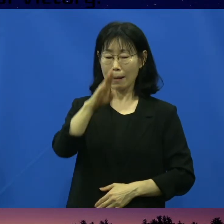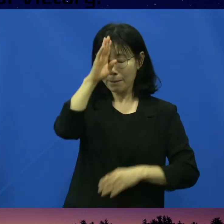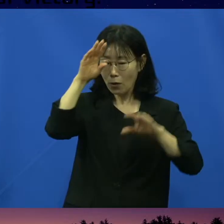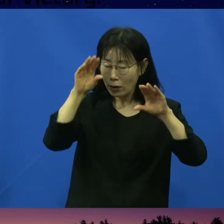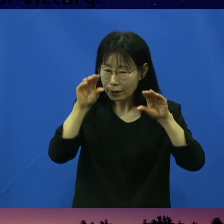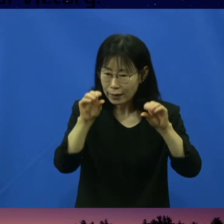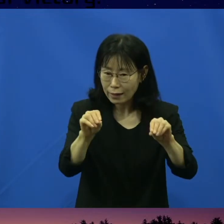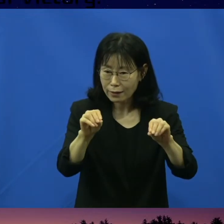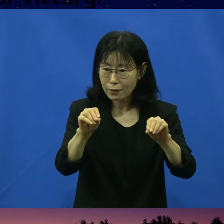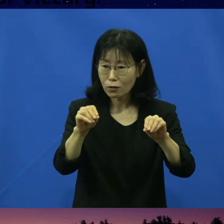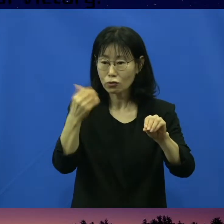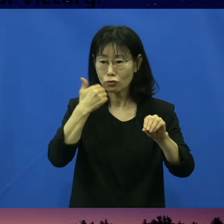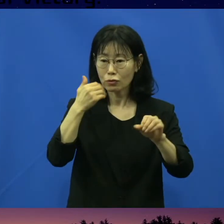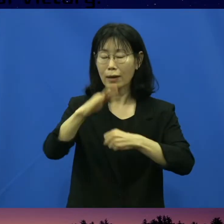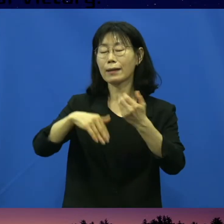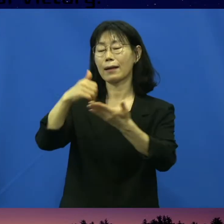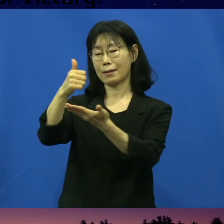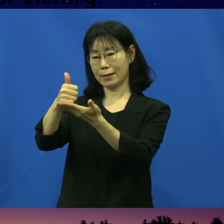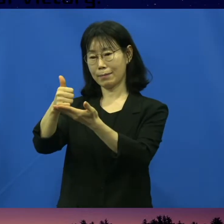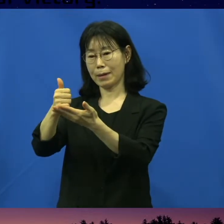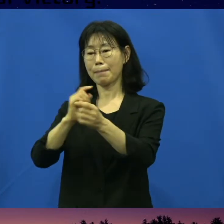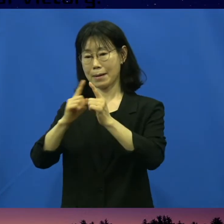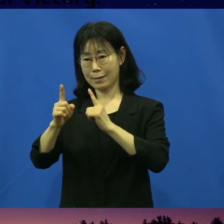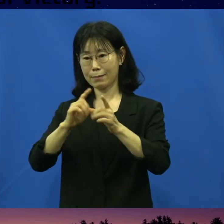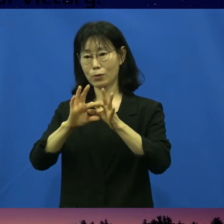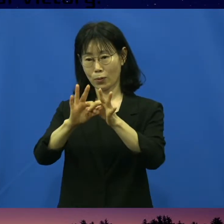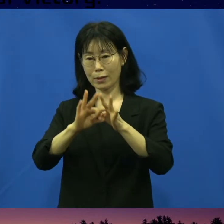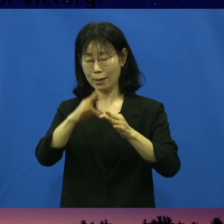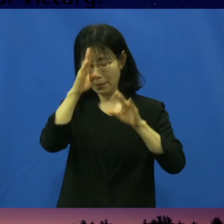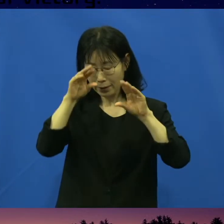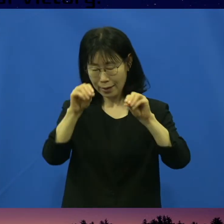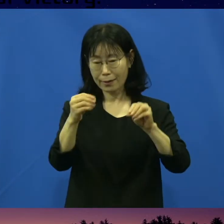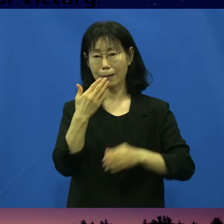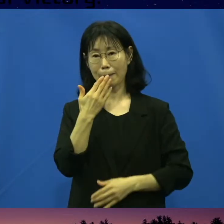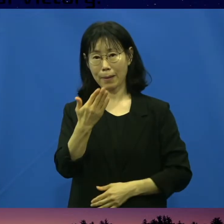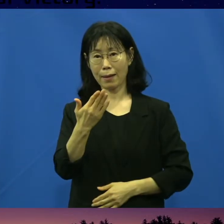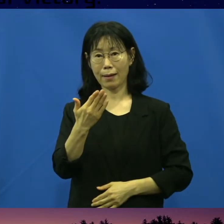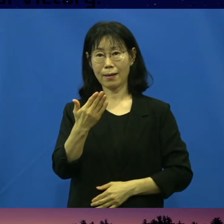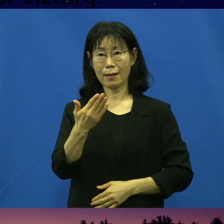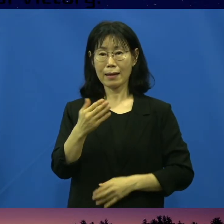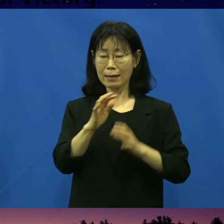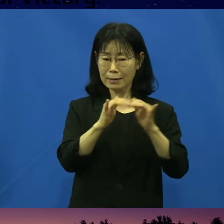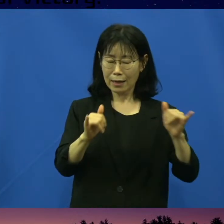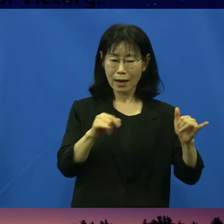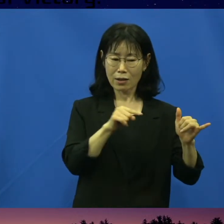하나님이고 그분의 말씀이라는 걸 보여주고, 사람이 중요한 게 아니라 그 말씀.